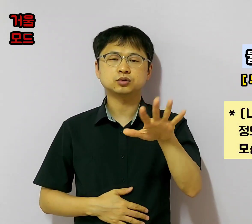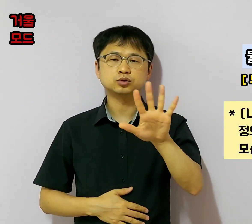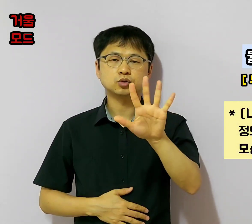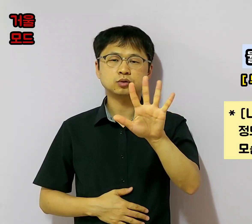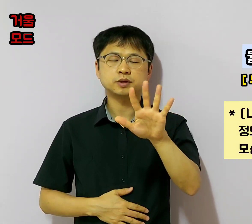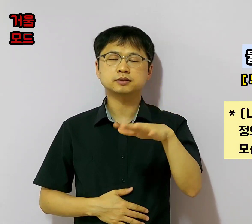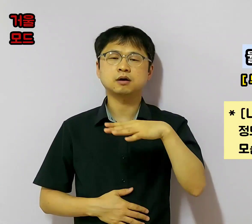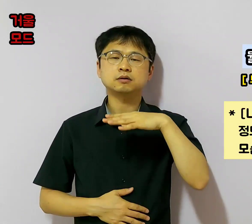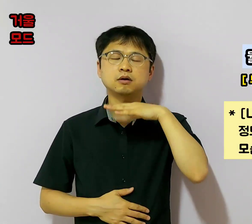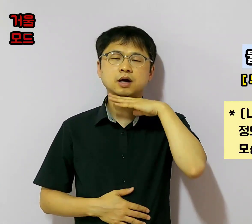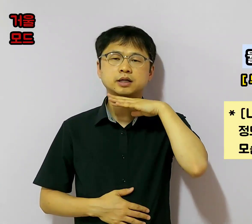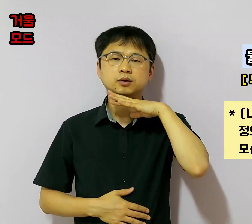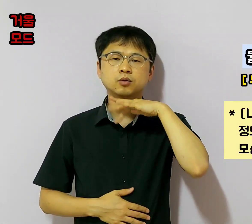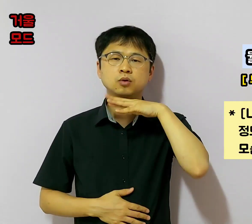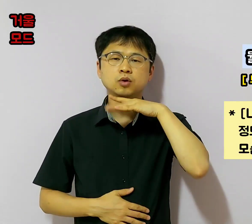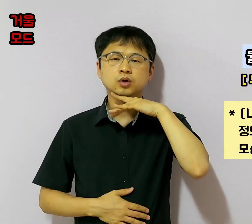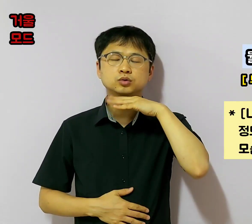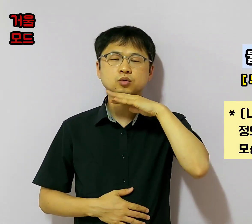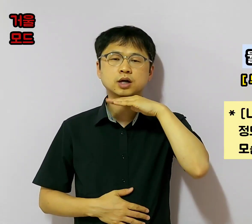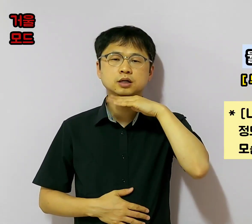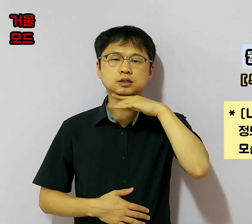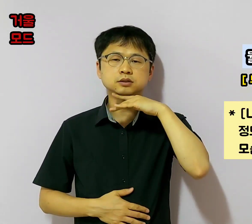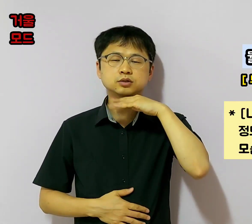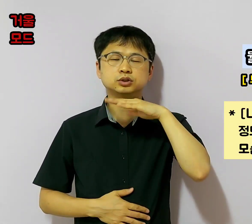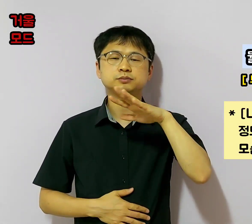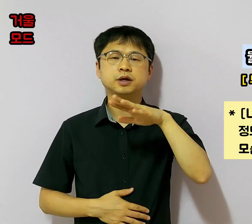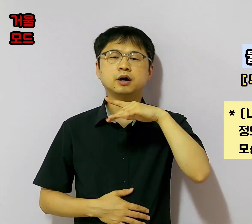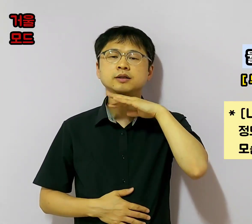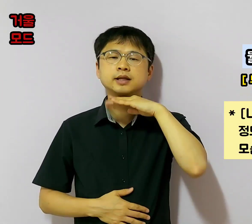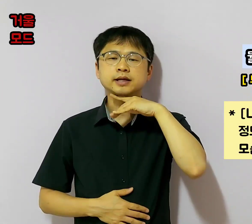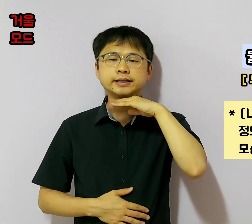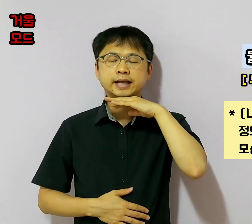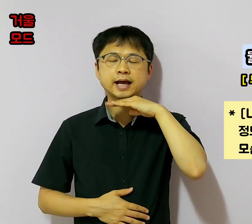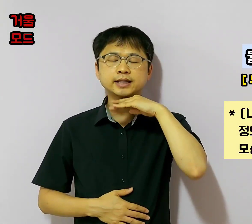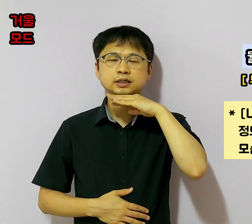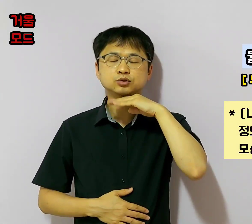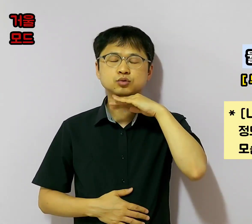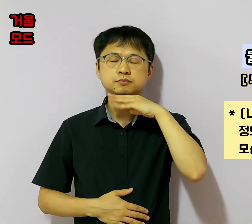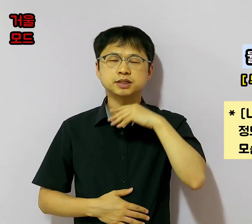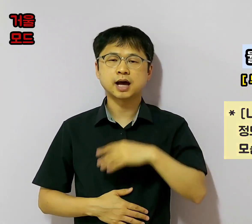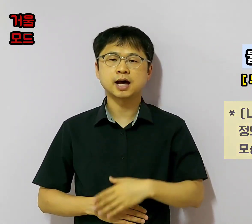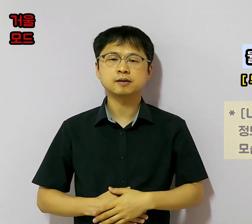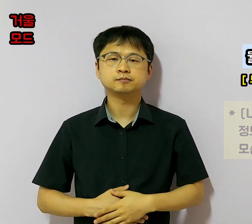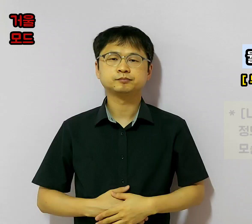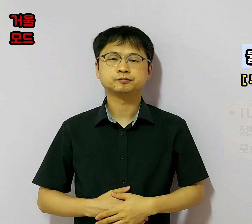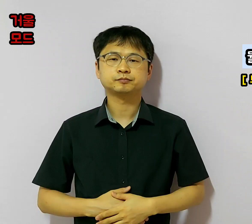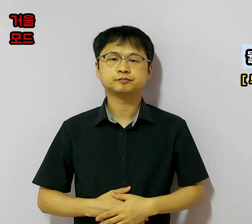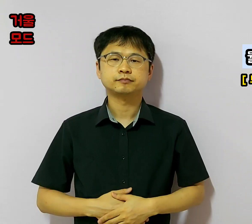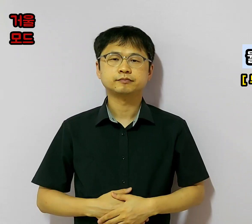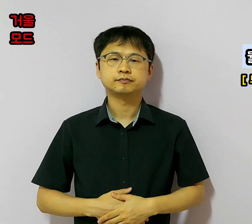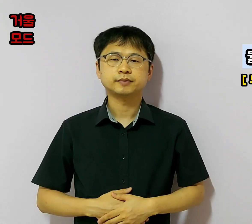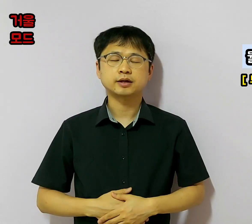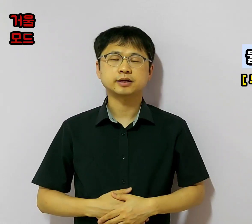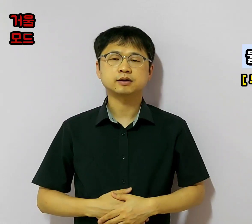수어는 손을 펴서 턱 아래 대고 손가락을 흔들어 주시면 나이라는 수어입니다. 네,